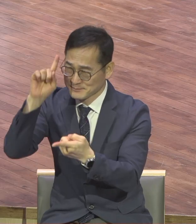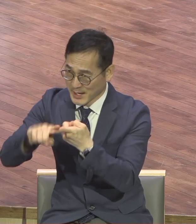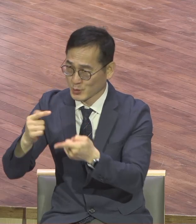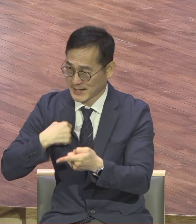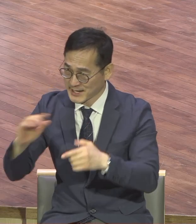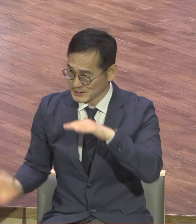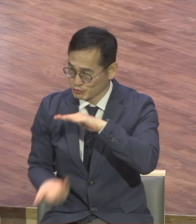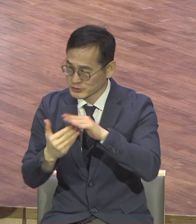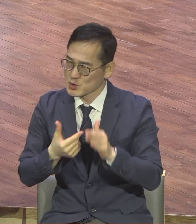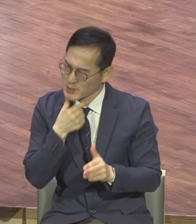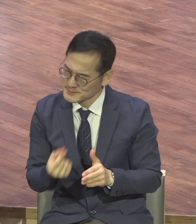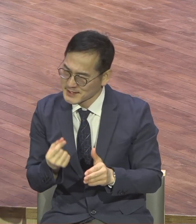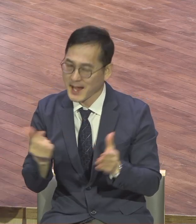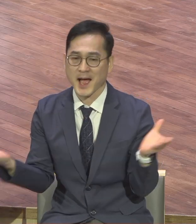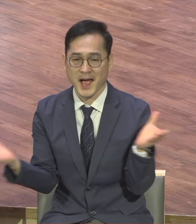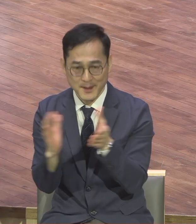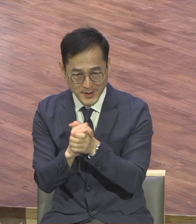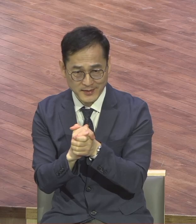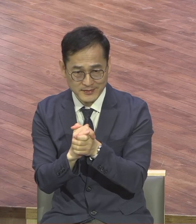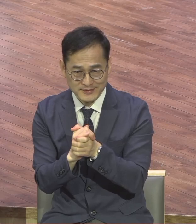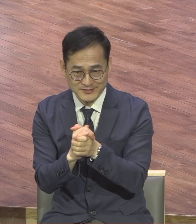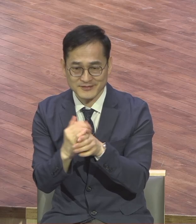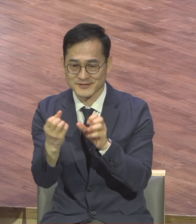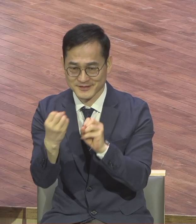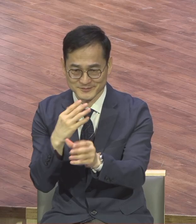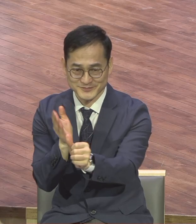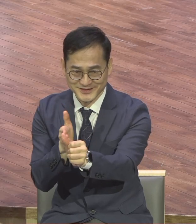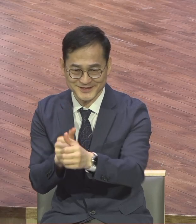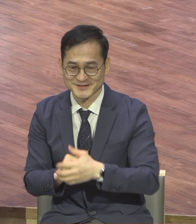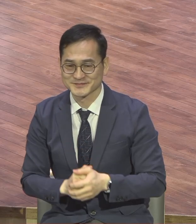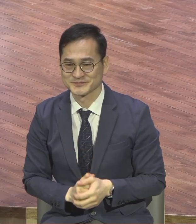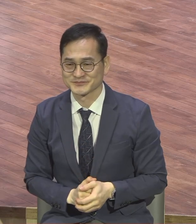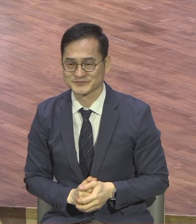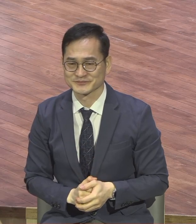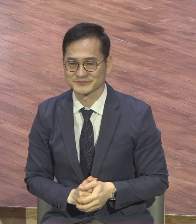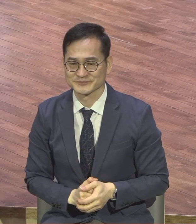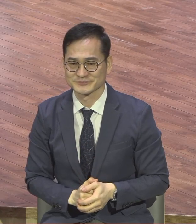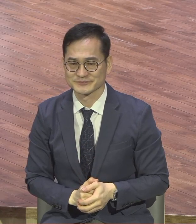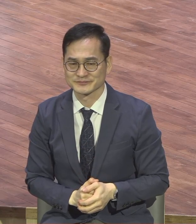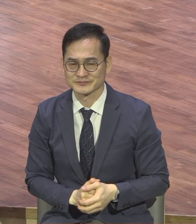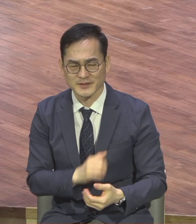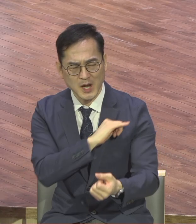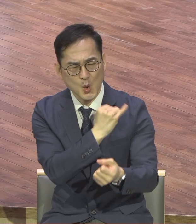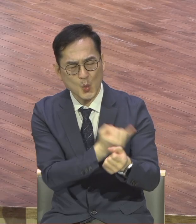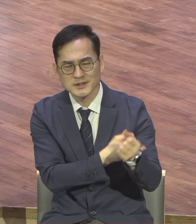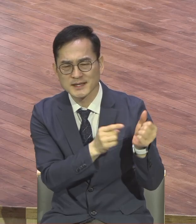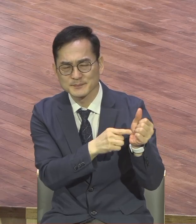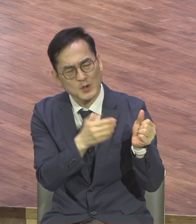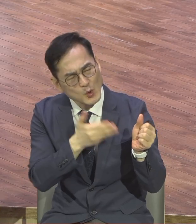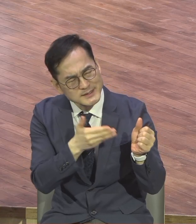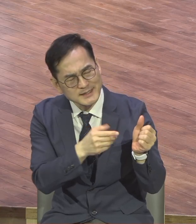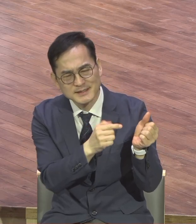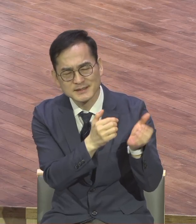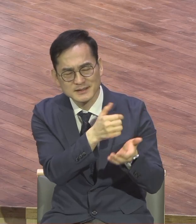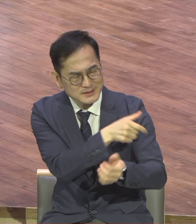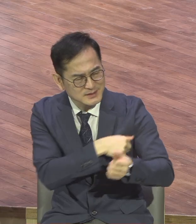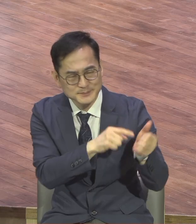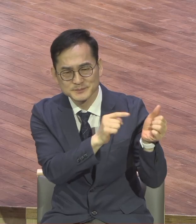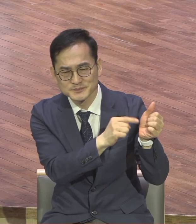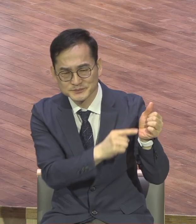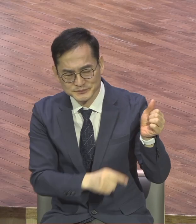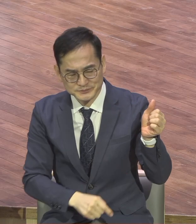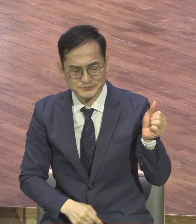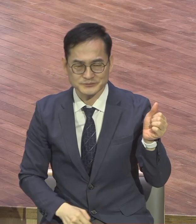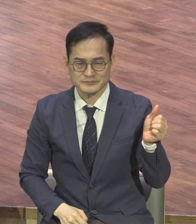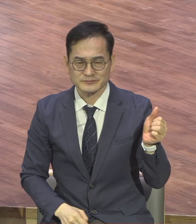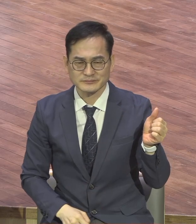원합니다. 어느 권사님이 꿈에 평소 때 천국 가고 싶어서 하나님 나 저